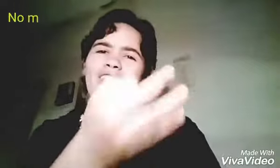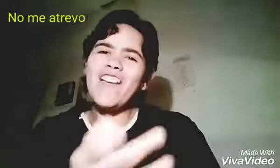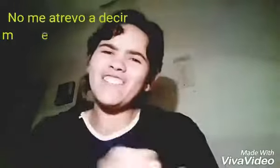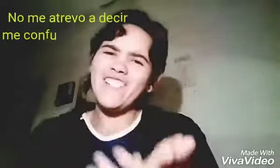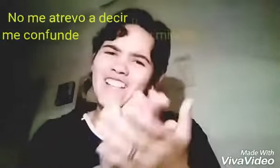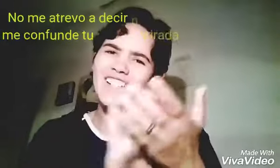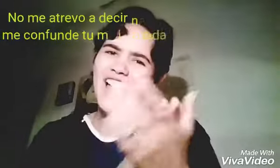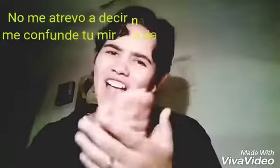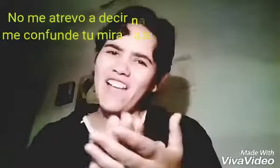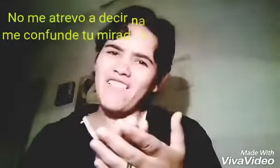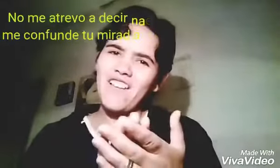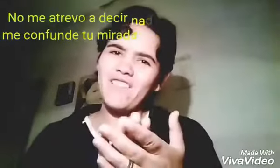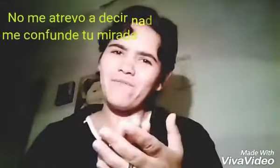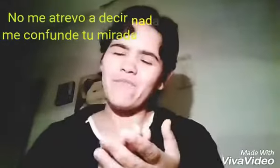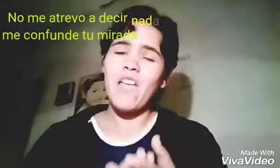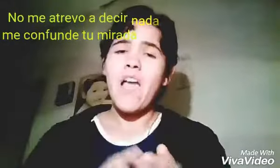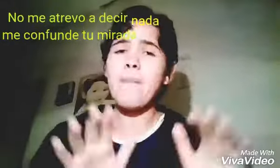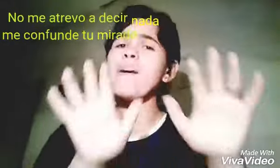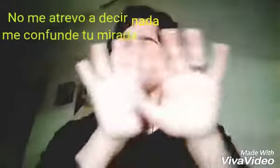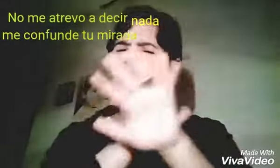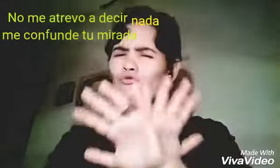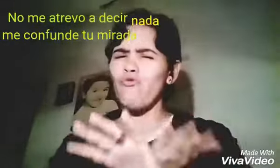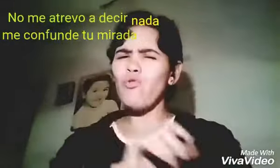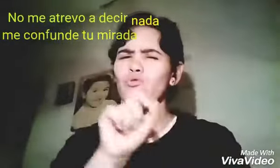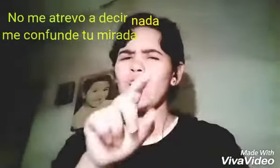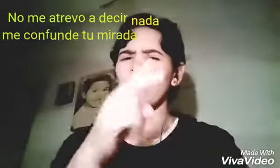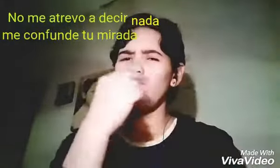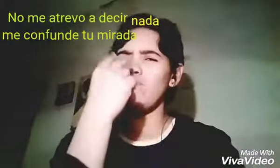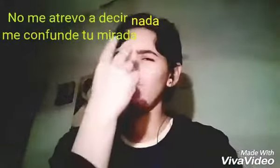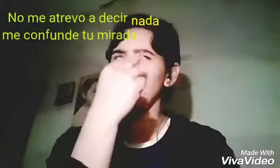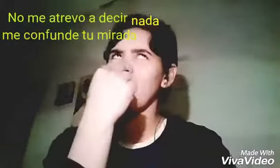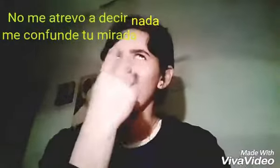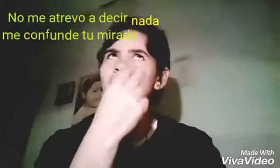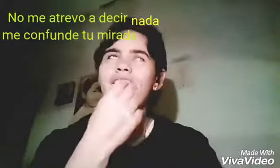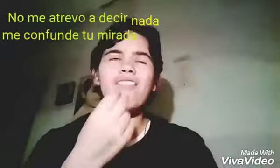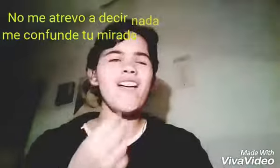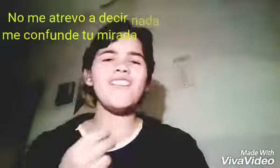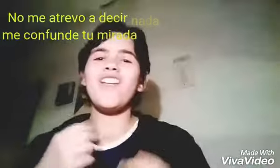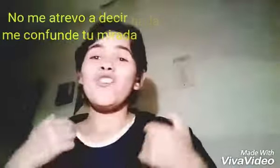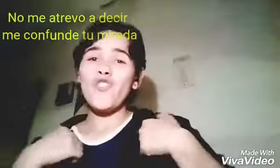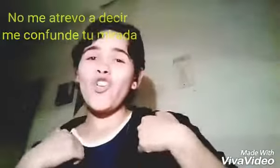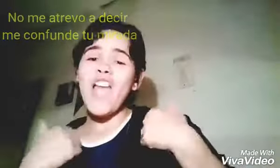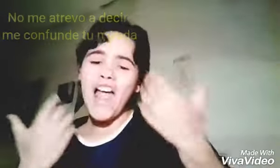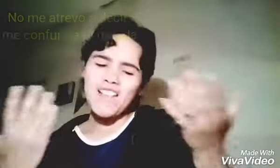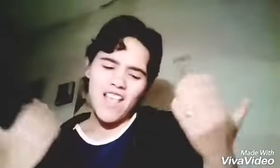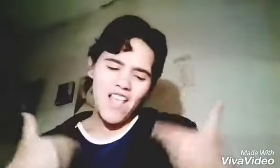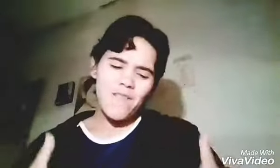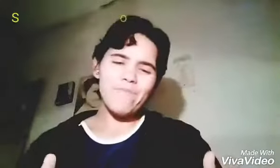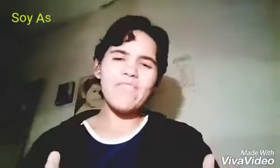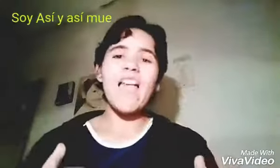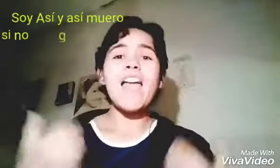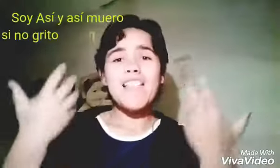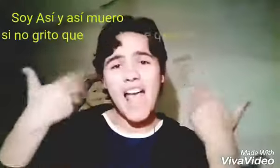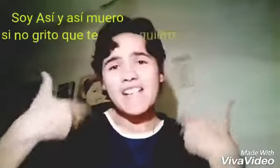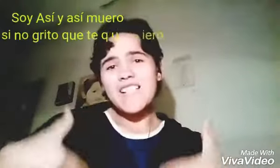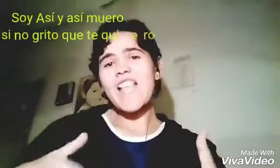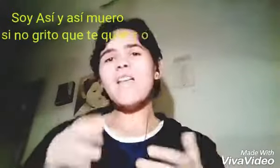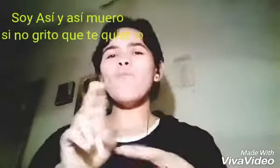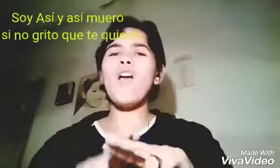atrevo a decir nada Me confunde tu mirada Soy así y